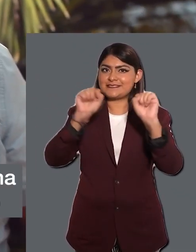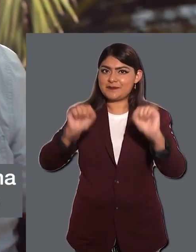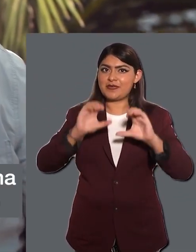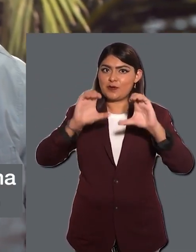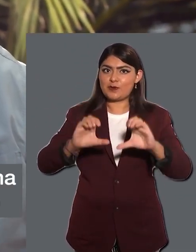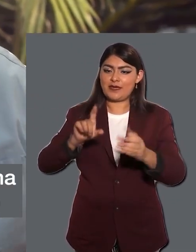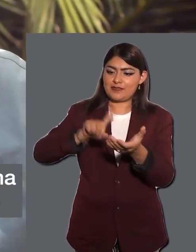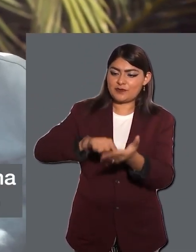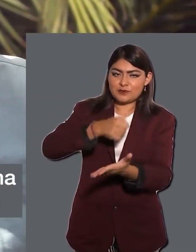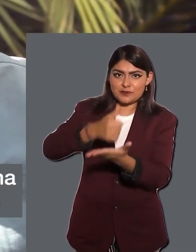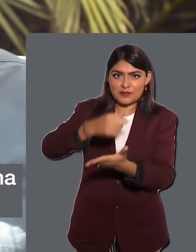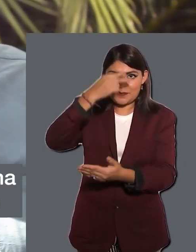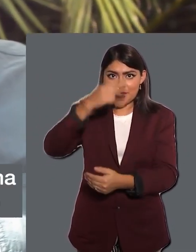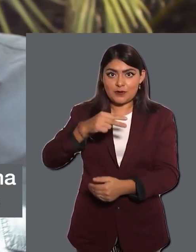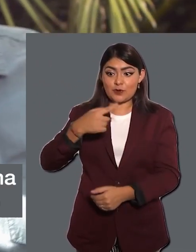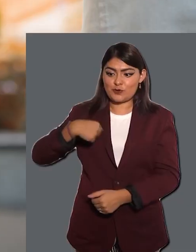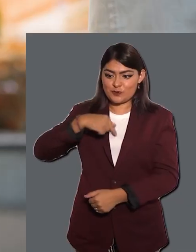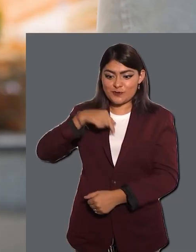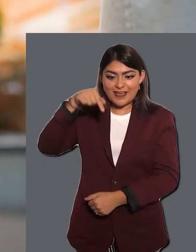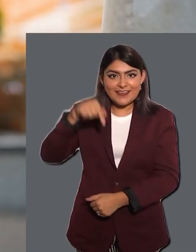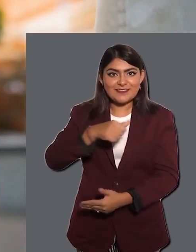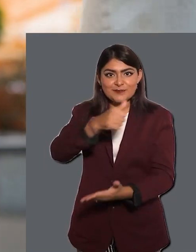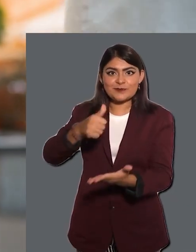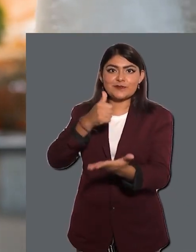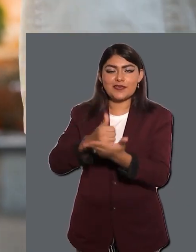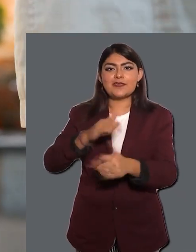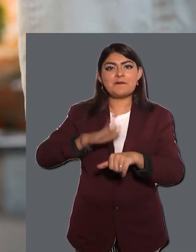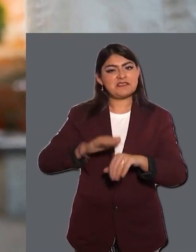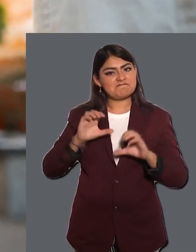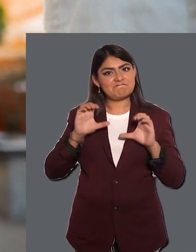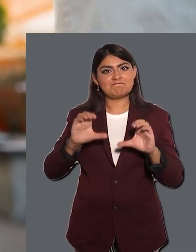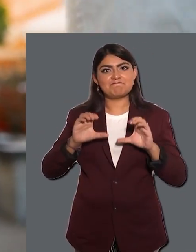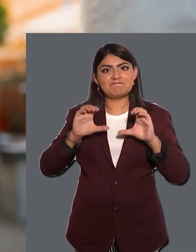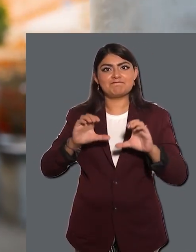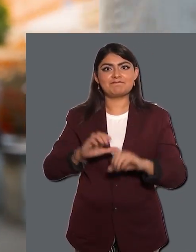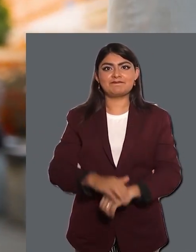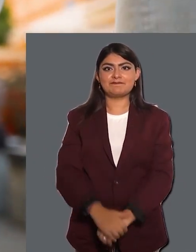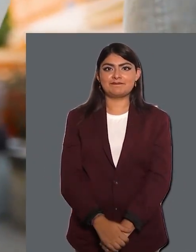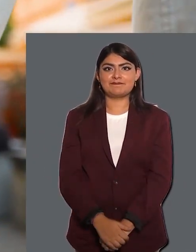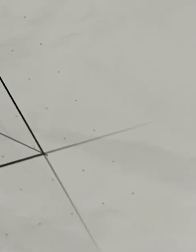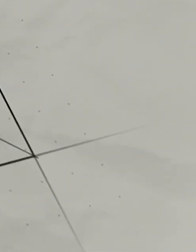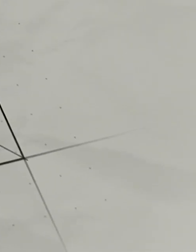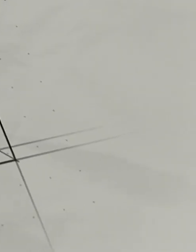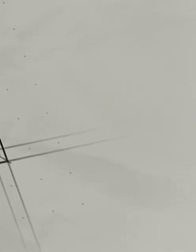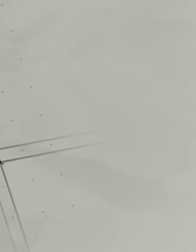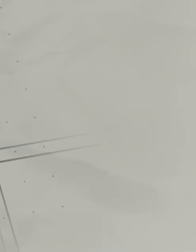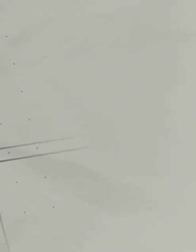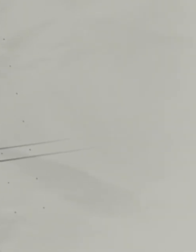sistema de cuidados de la Ciudad de México y hagamos de nuestra ciudad una ciudad que cuida.